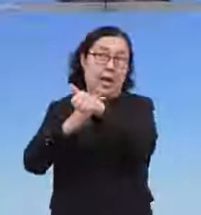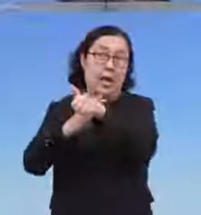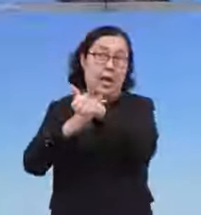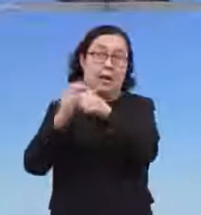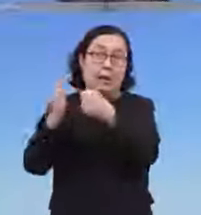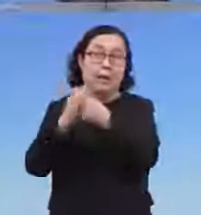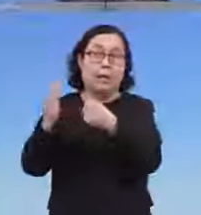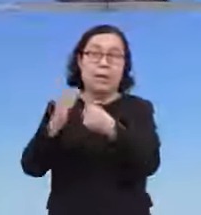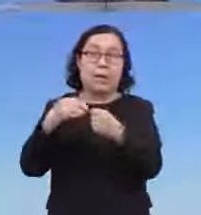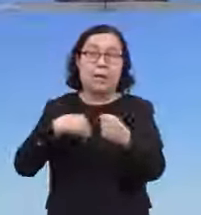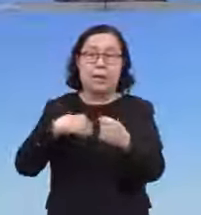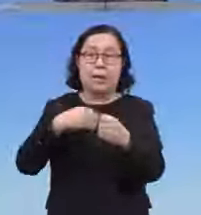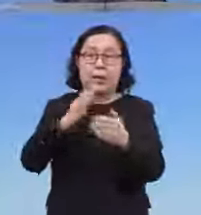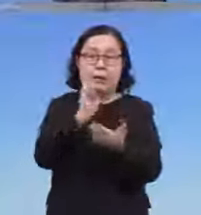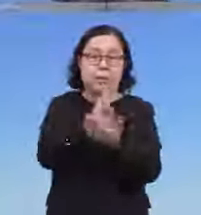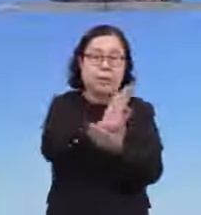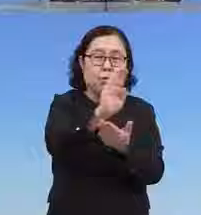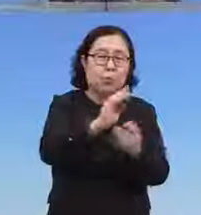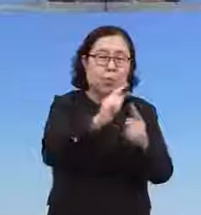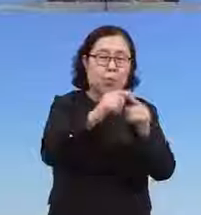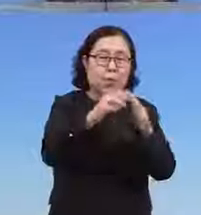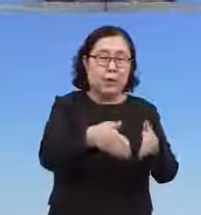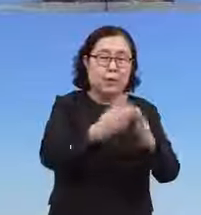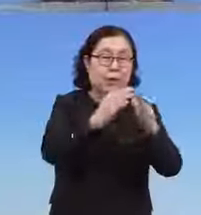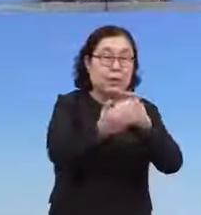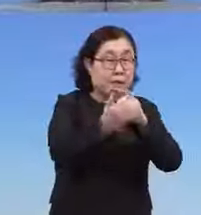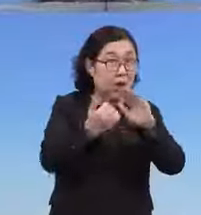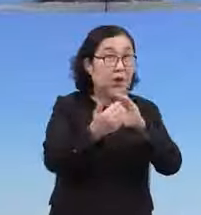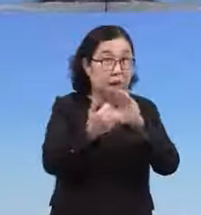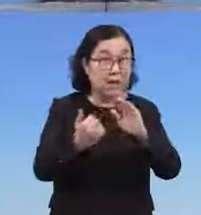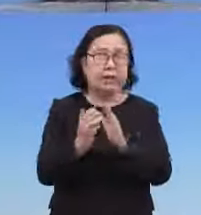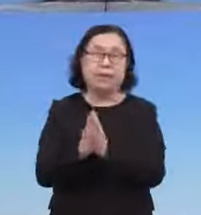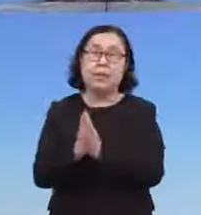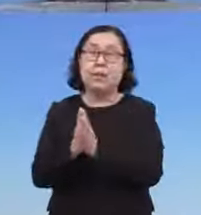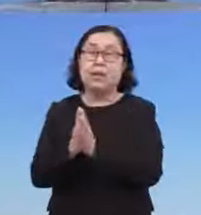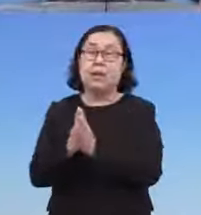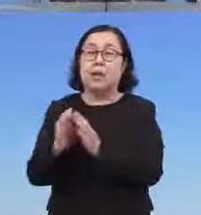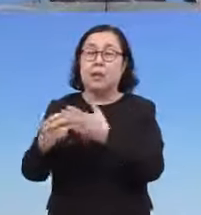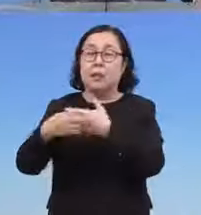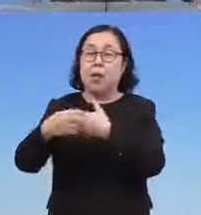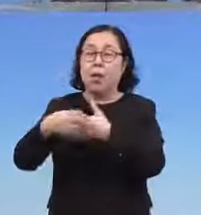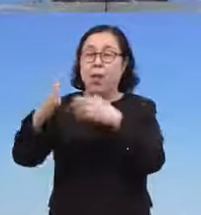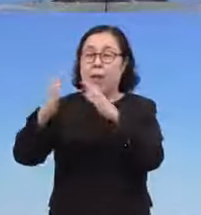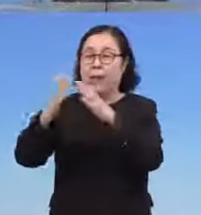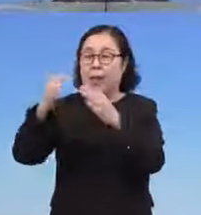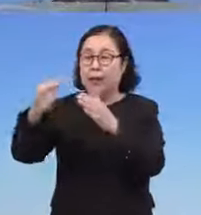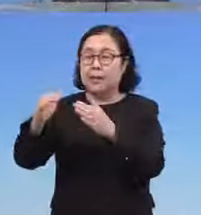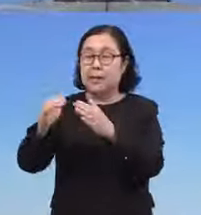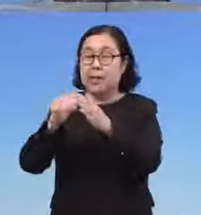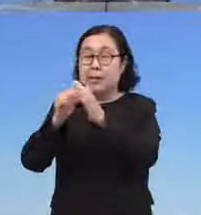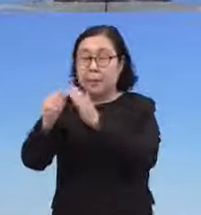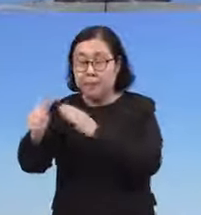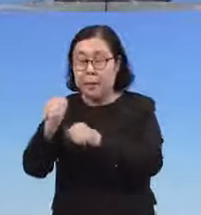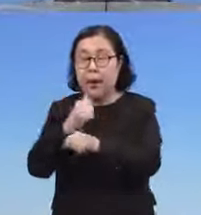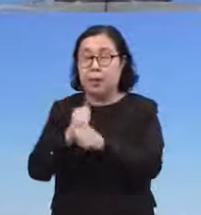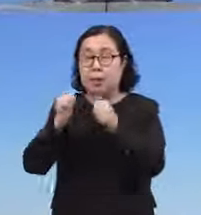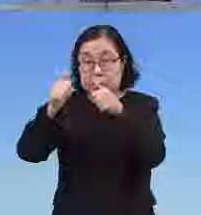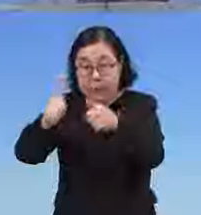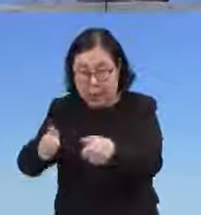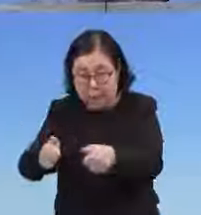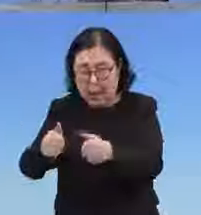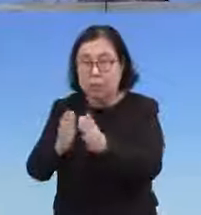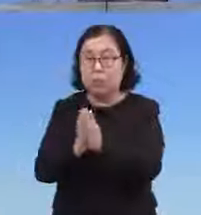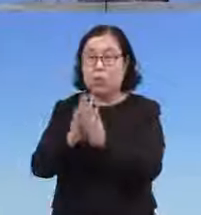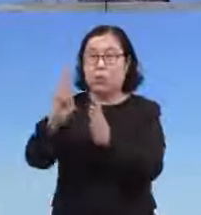개척을 앞두고 그 어간이었던 것 같아요. 그분을 만나 이제 병원으로 가 신방을 하고 그렇게 하고 이제